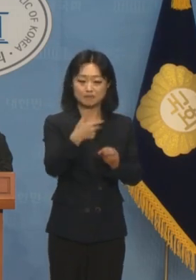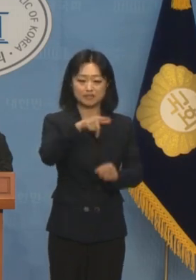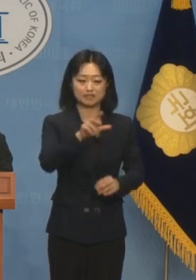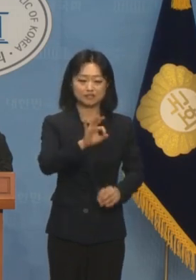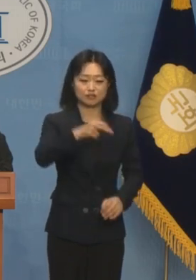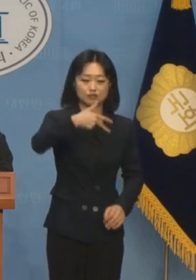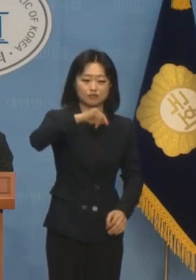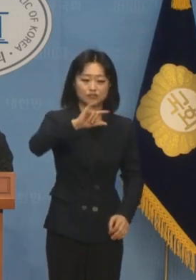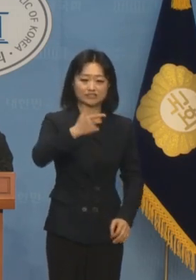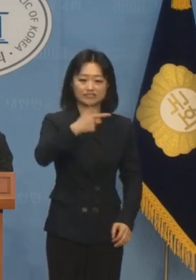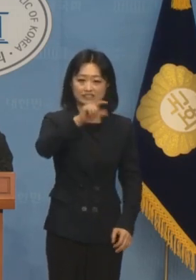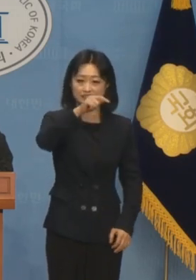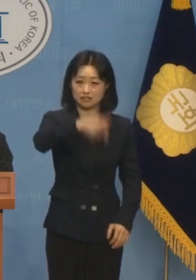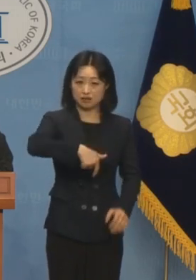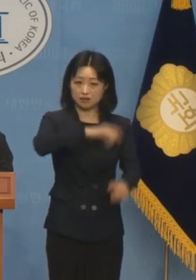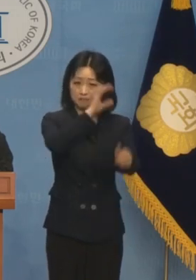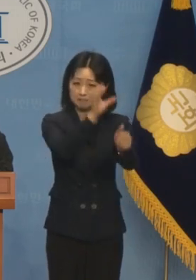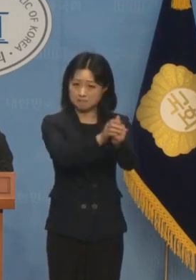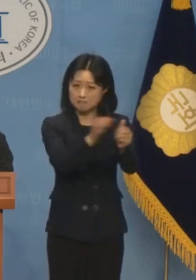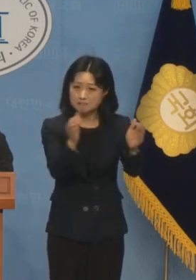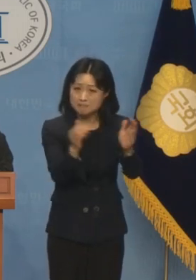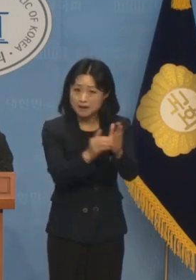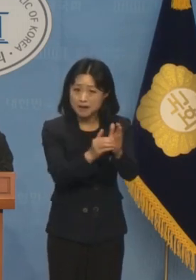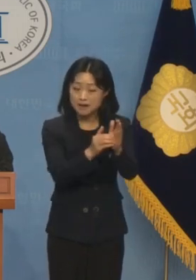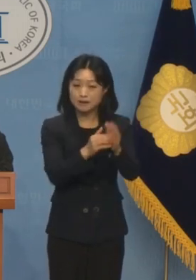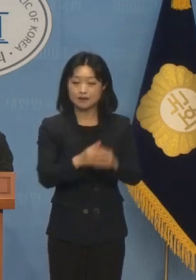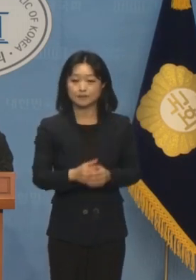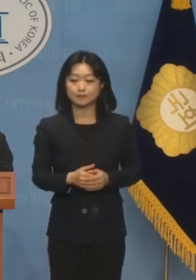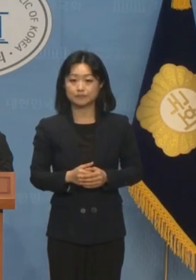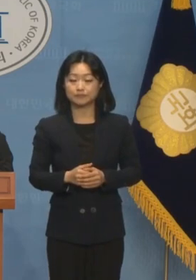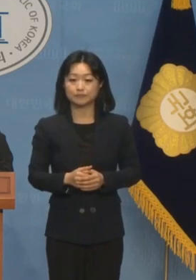의원입니다. 여권에선 경륜 있는 정